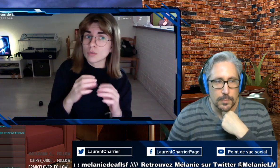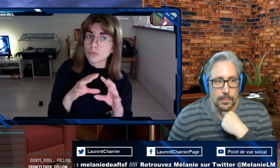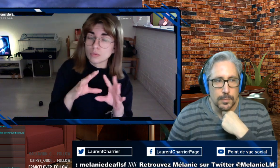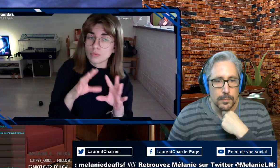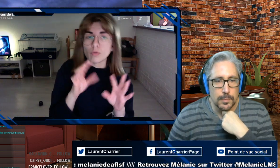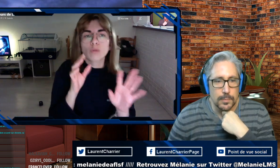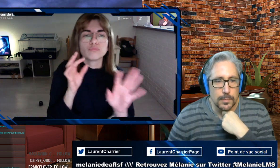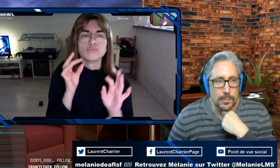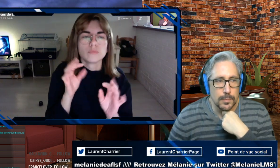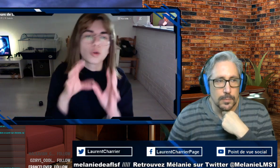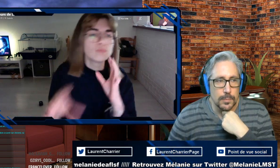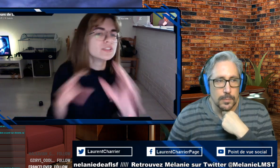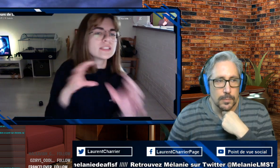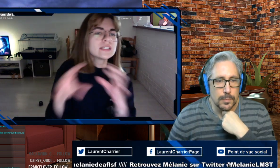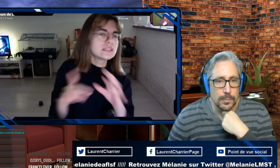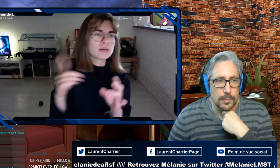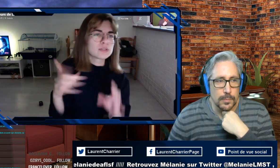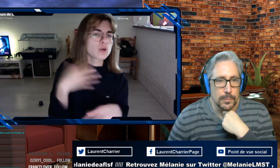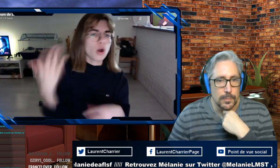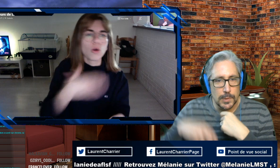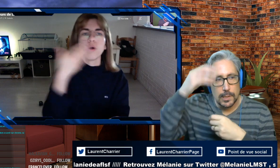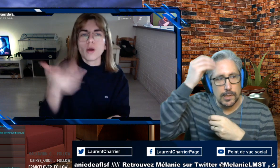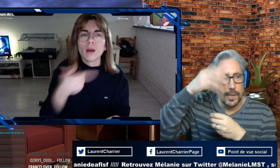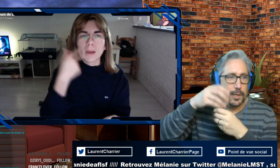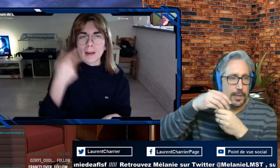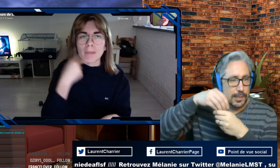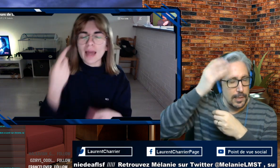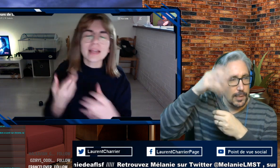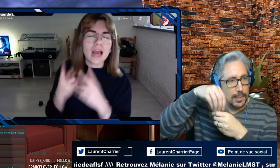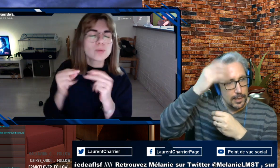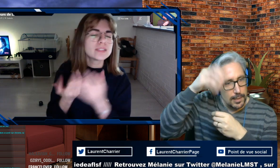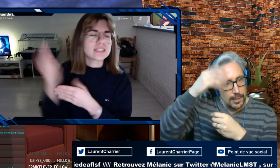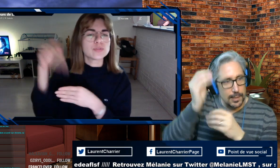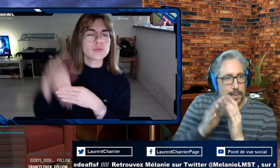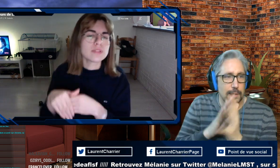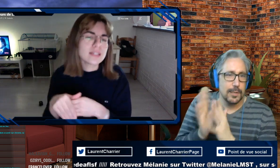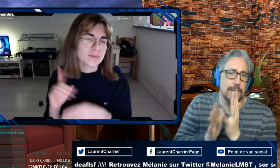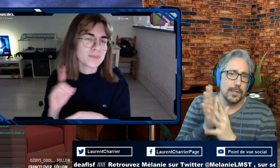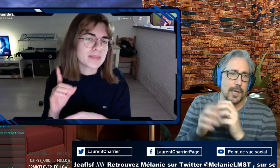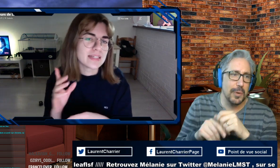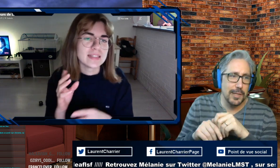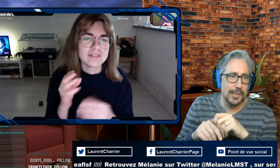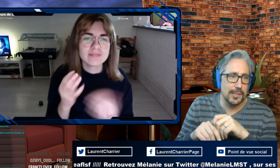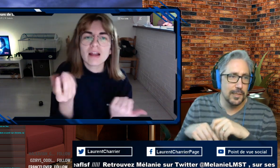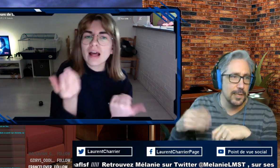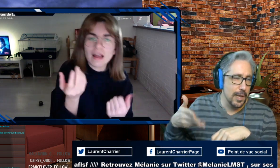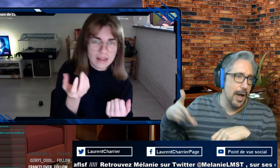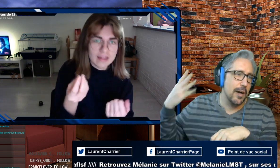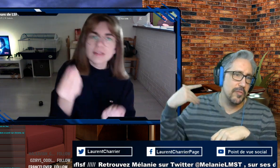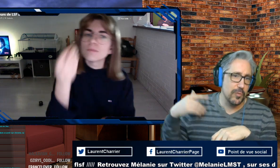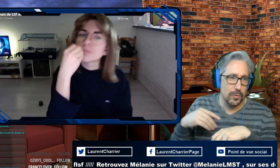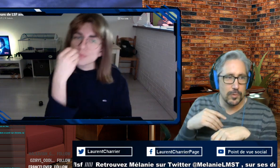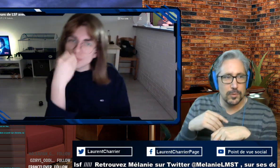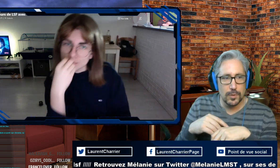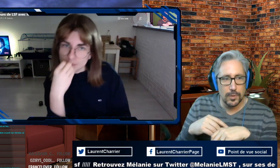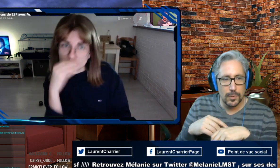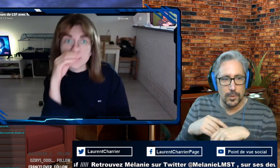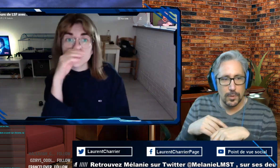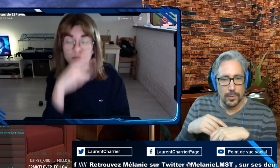avec... Communiquer, c'est pas genre... aller raconter sa journée, non? Ils apprennent à signer